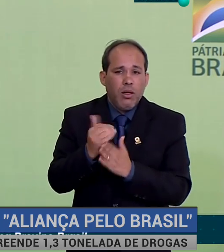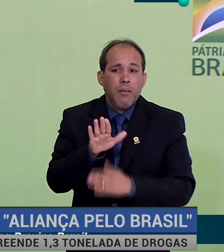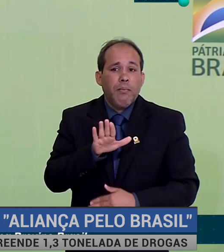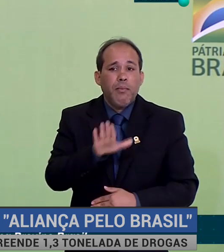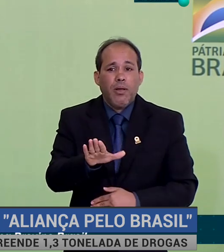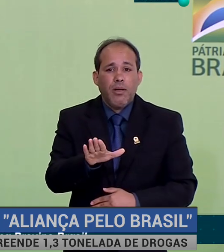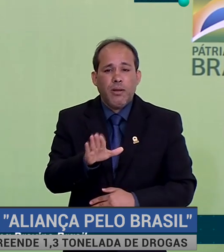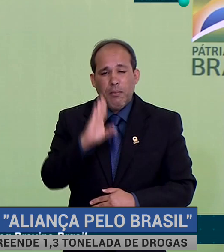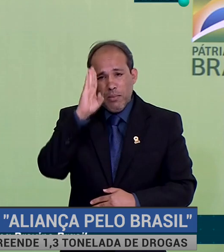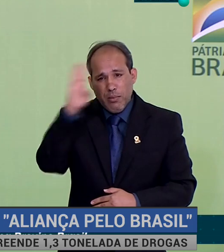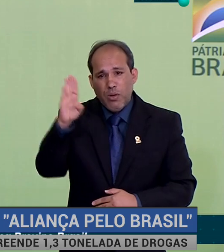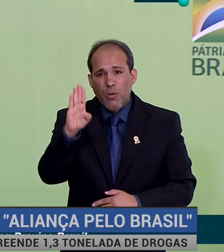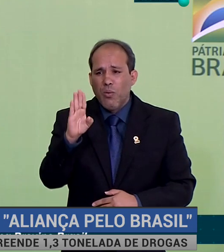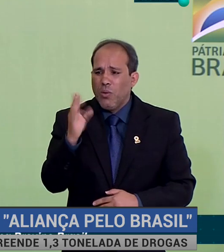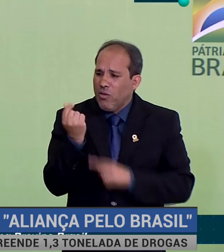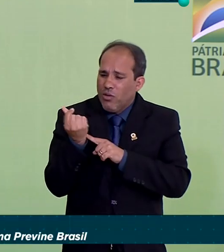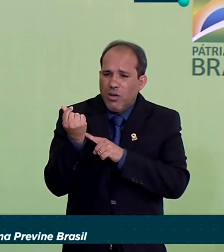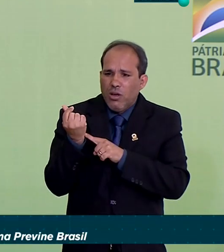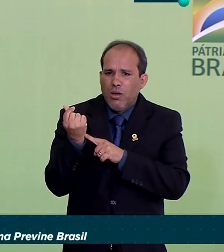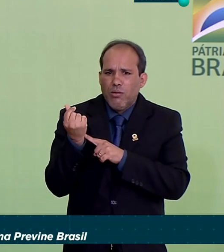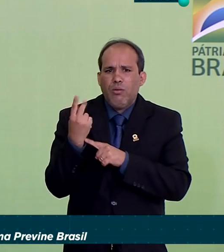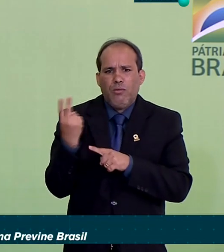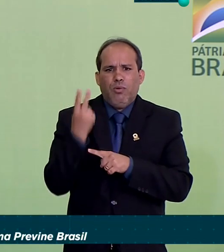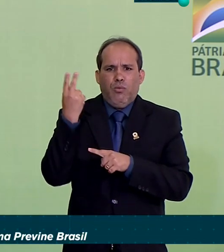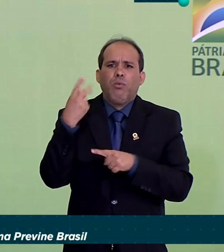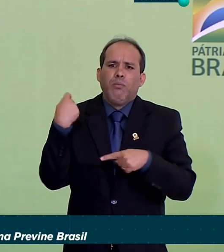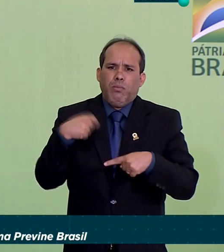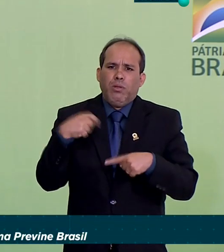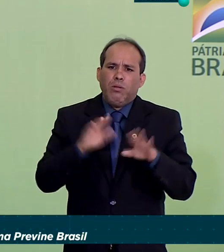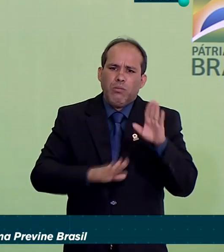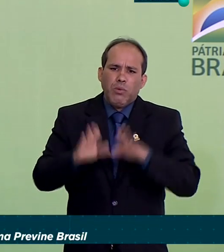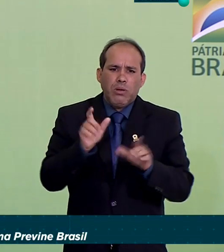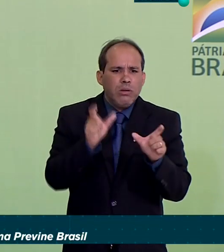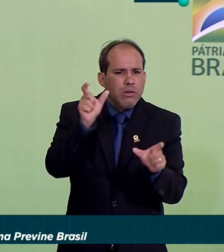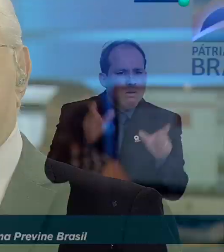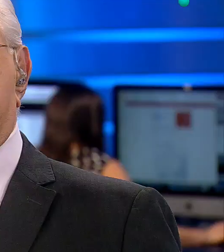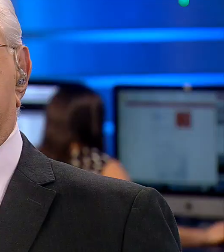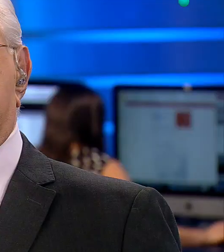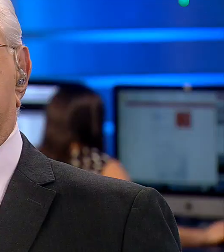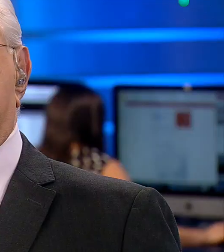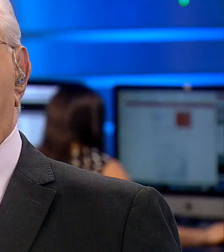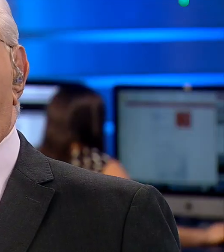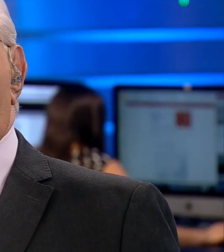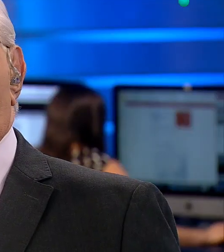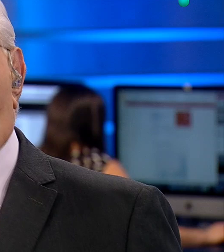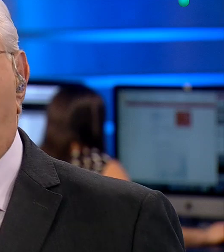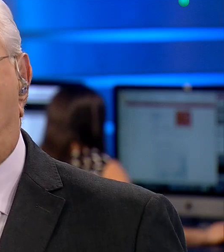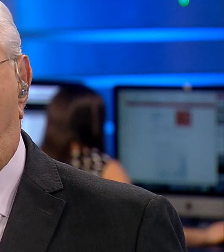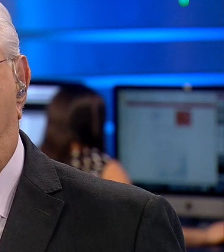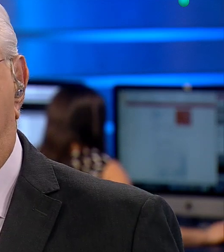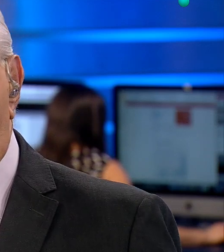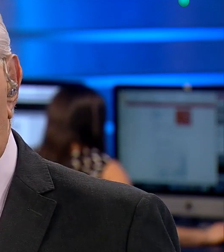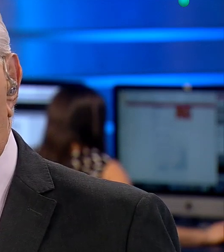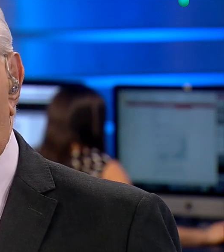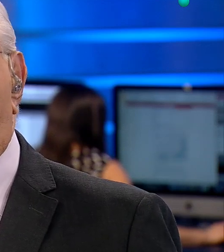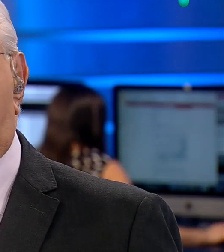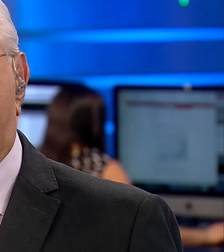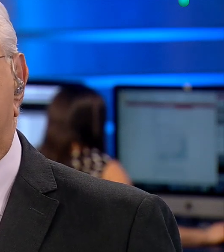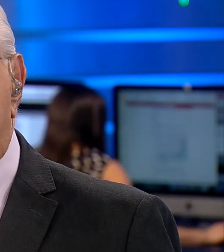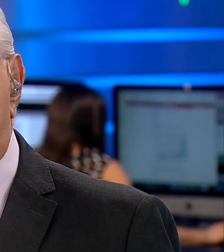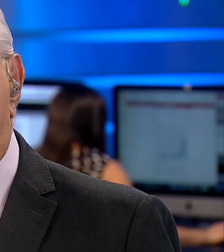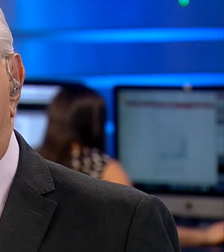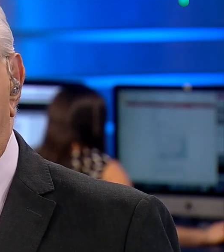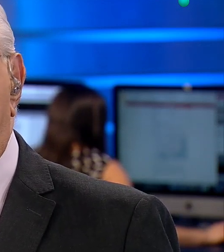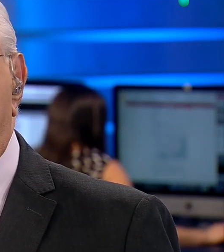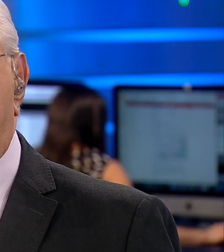fazer valer cada centavo do contribuinte brasileiro quando o assunto é saúde bolsonaro o